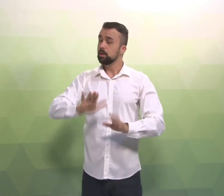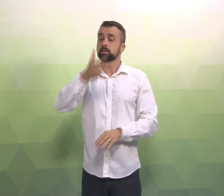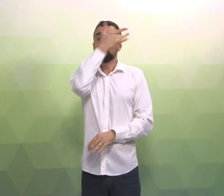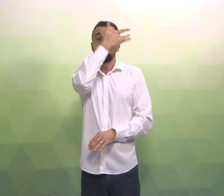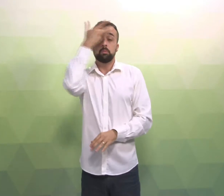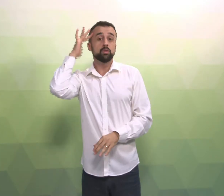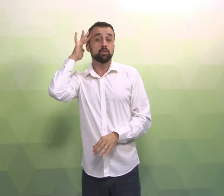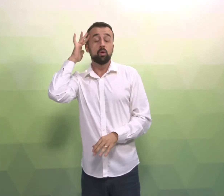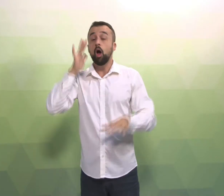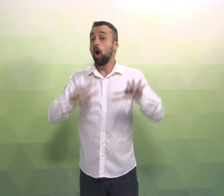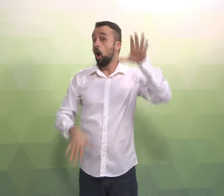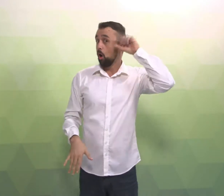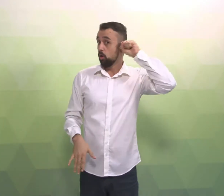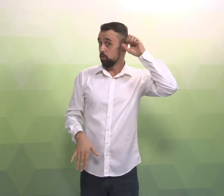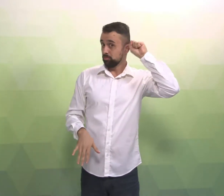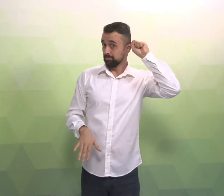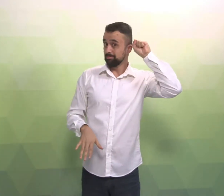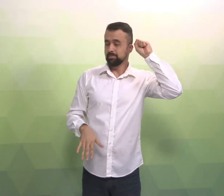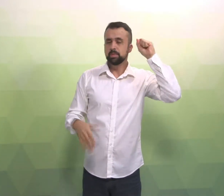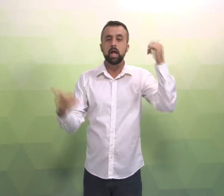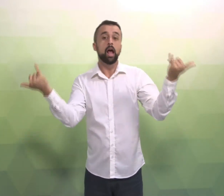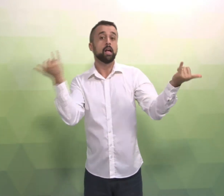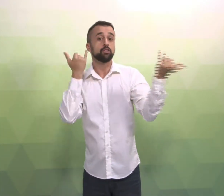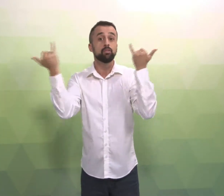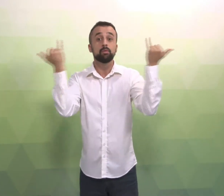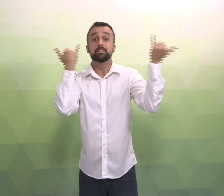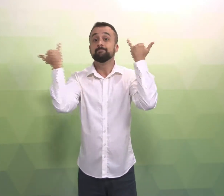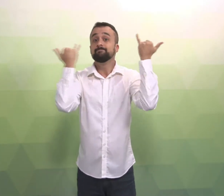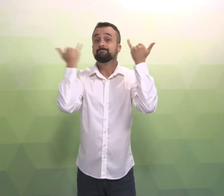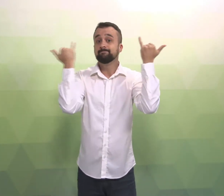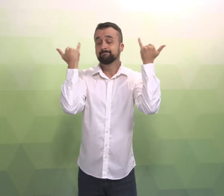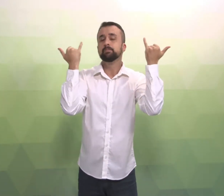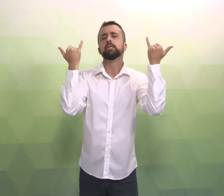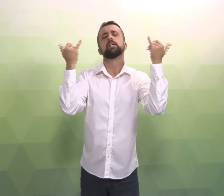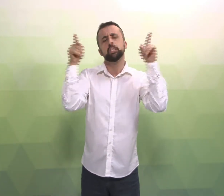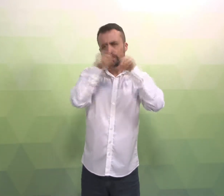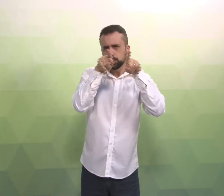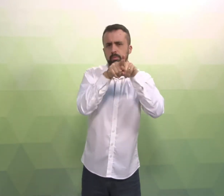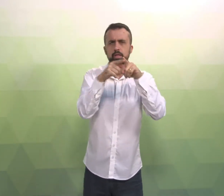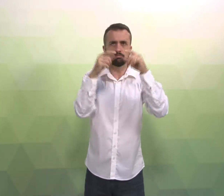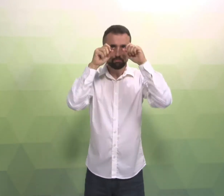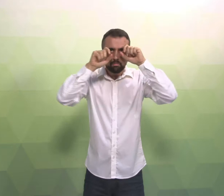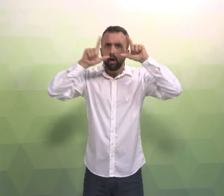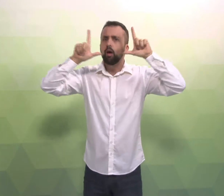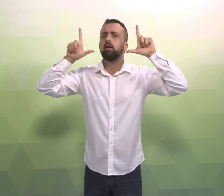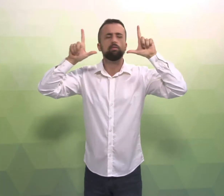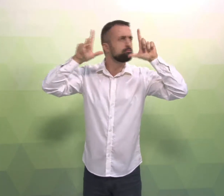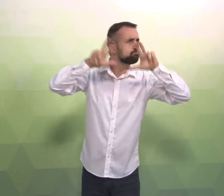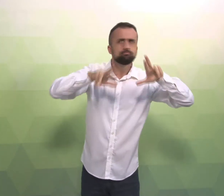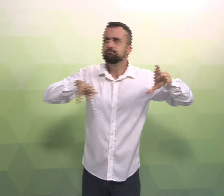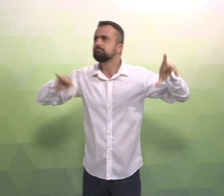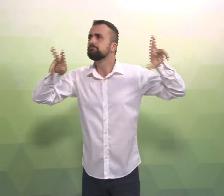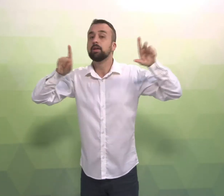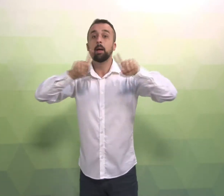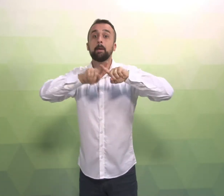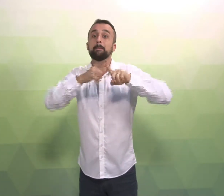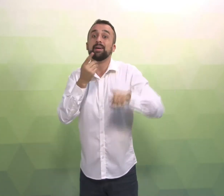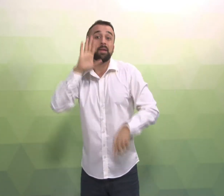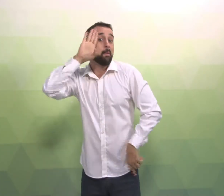e do corpo. Já no caso das pessoas ouvintes, as informações lhes vêm também por